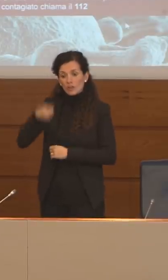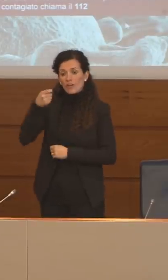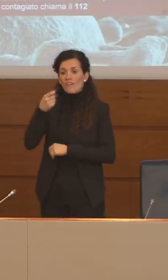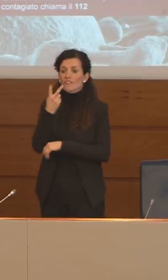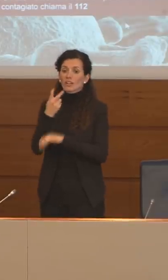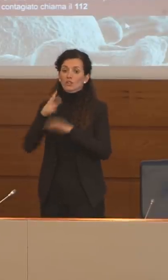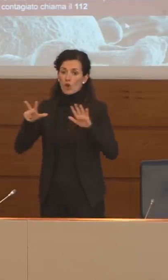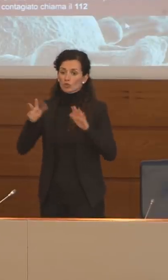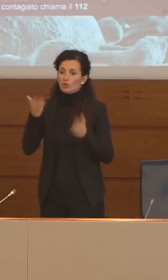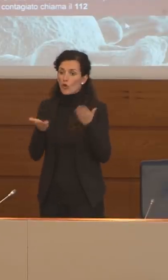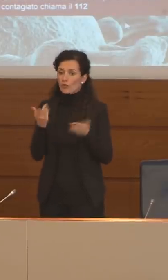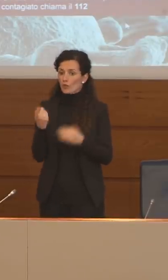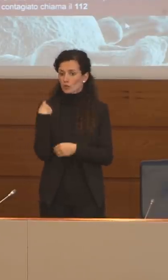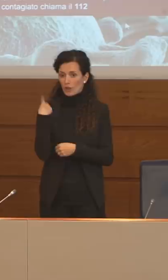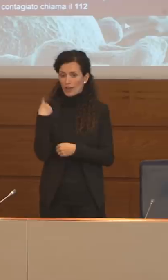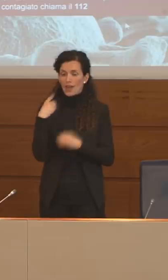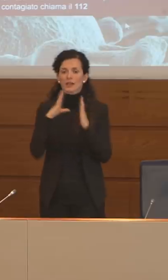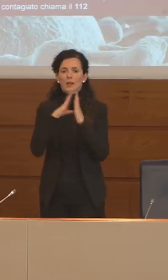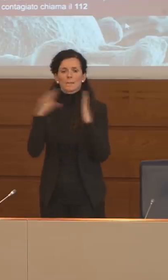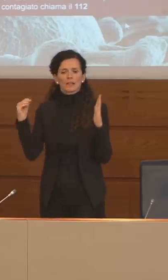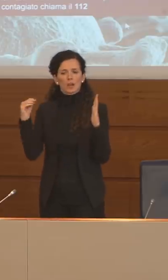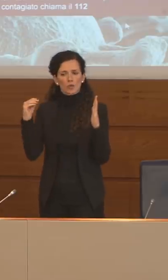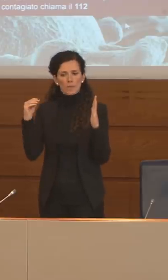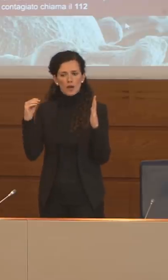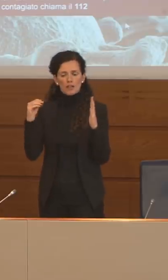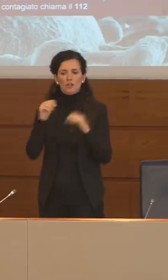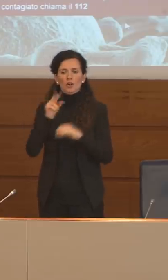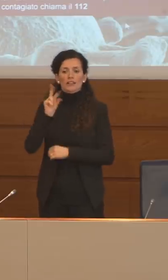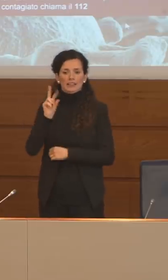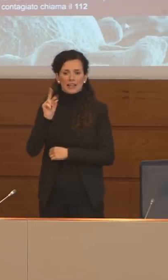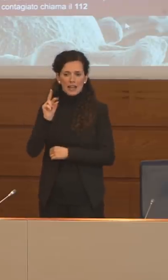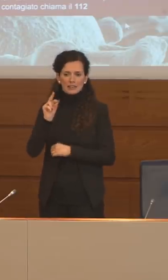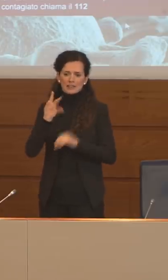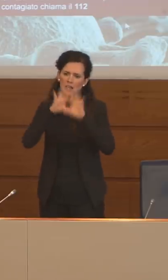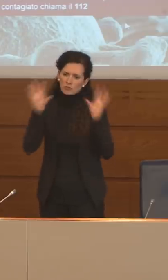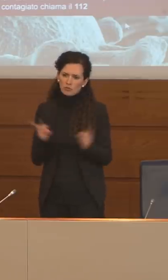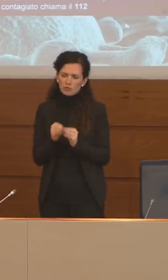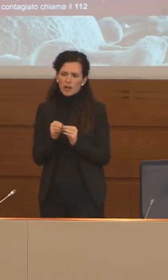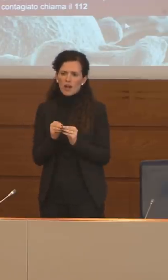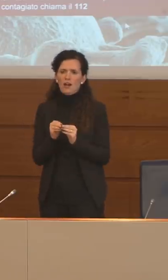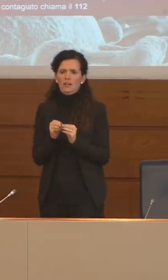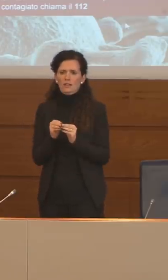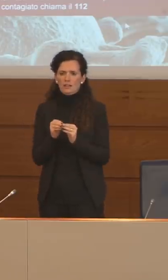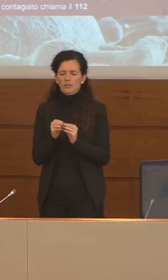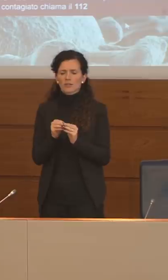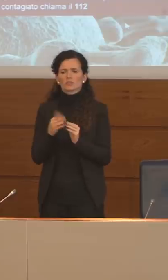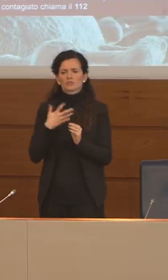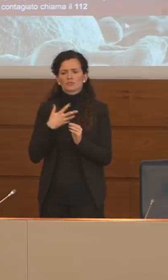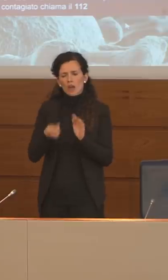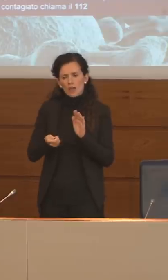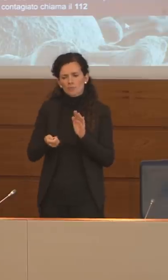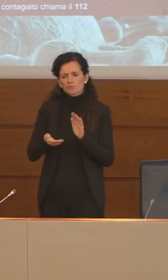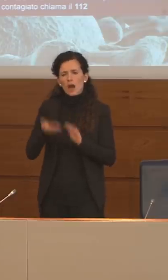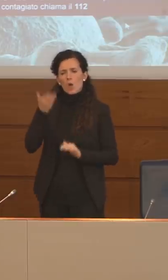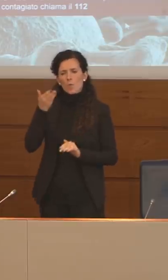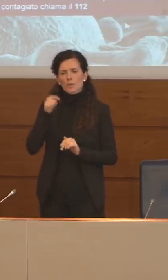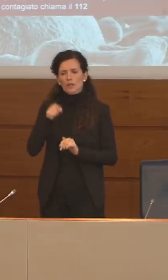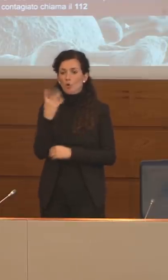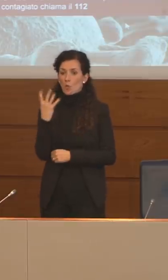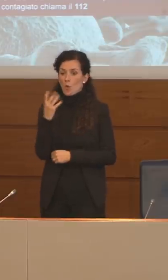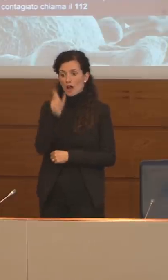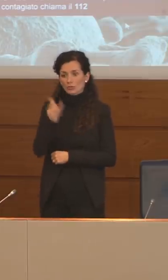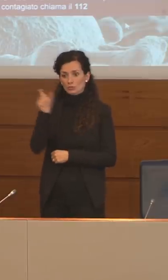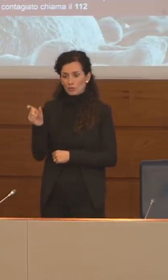rispetto a quello di l'emilia romagna 30 casi complessivi con un incremento di 4